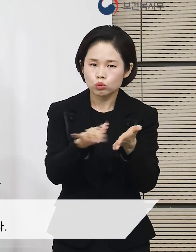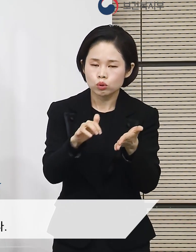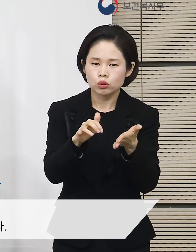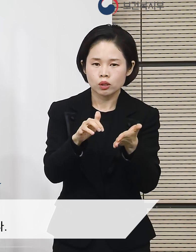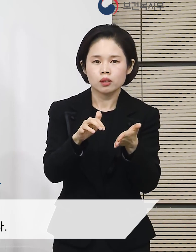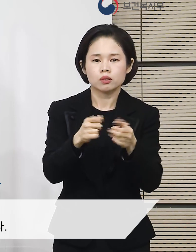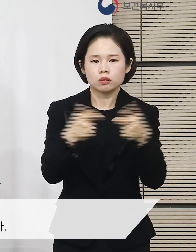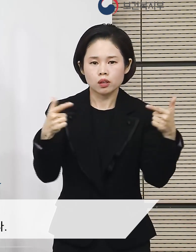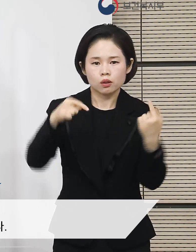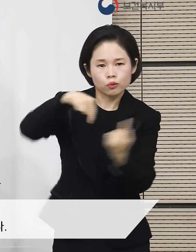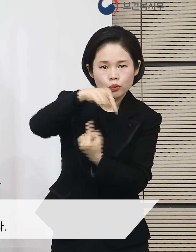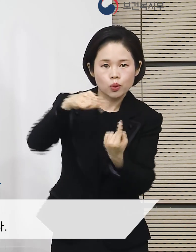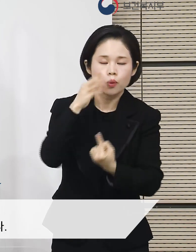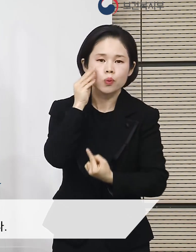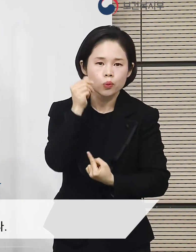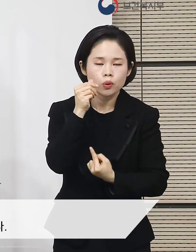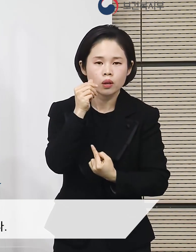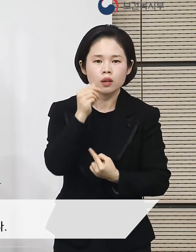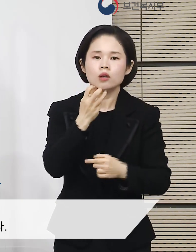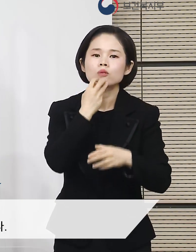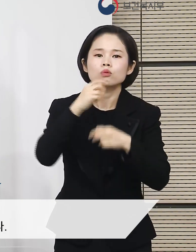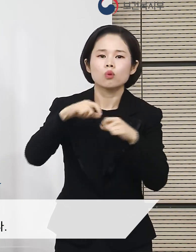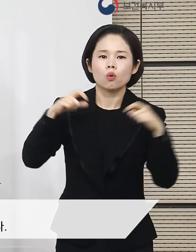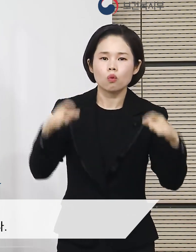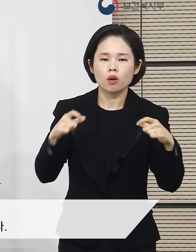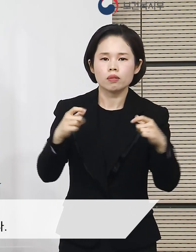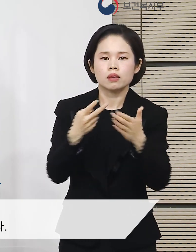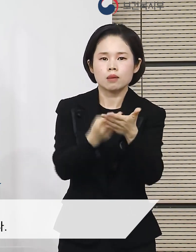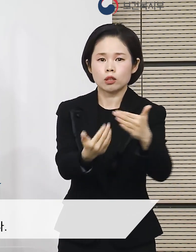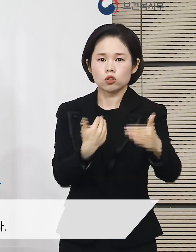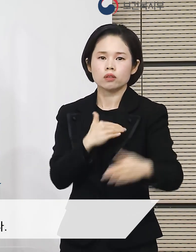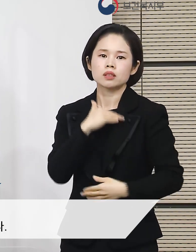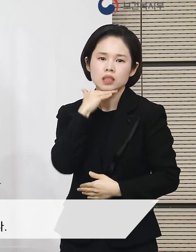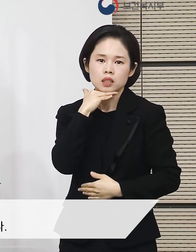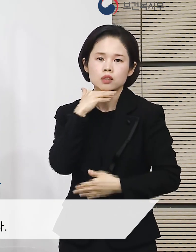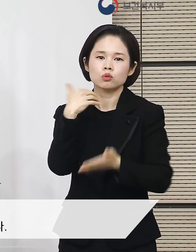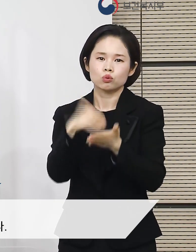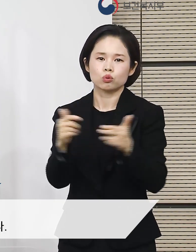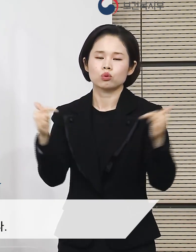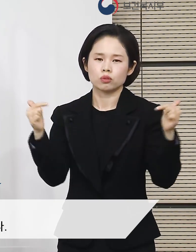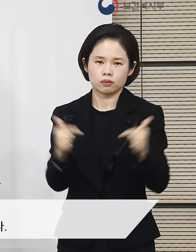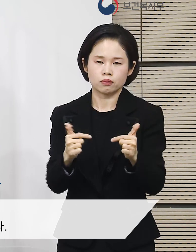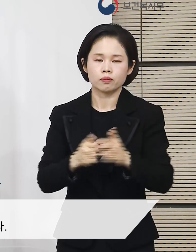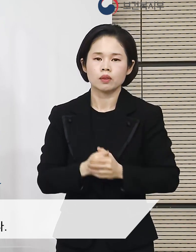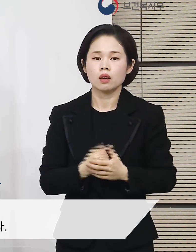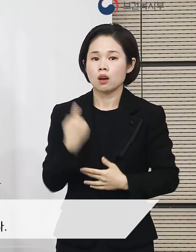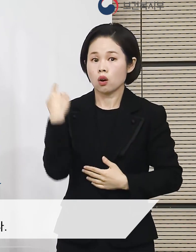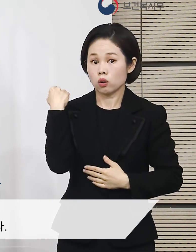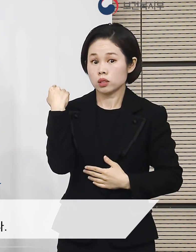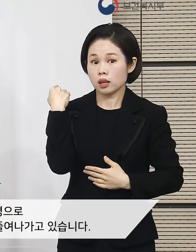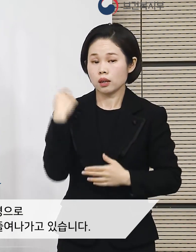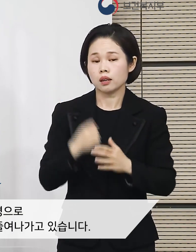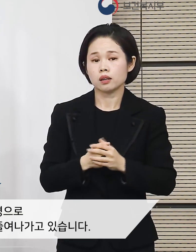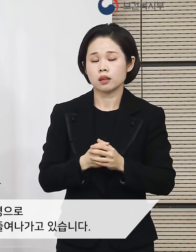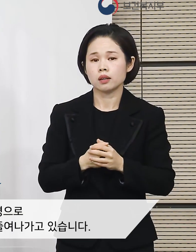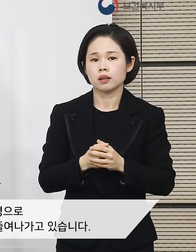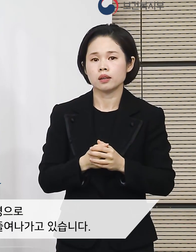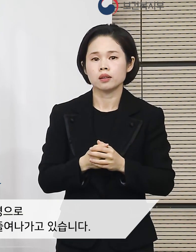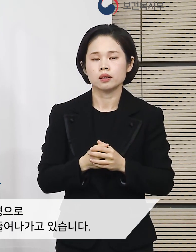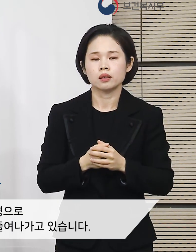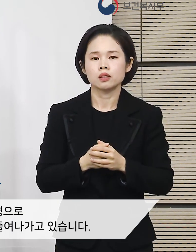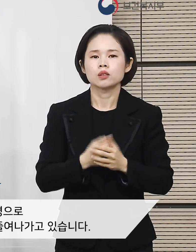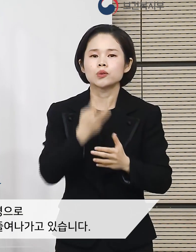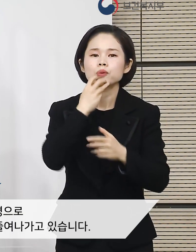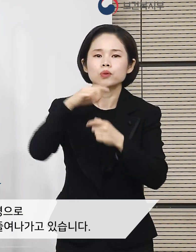운영을 효율화하면서 수도권의 병상 대기 환자도 차츰 감소하고 있습니다. 어제 0시